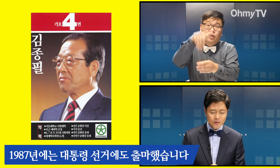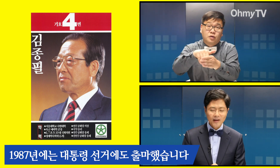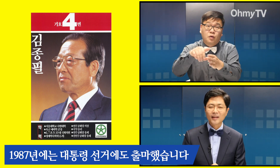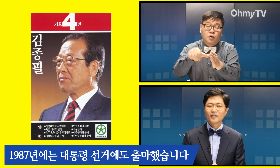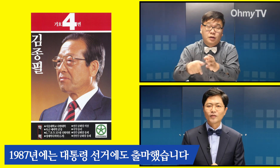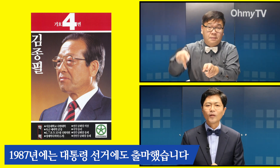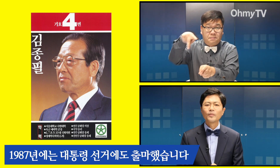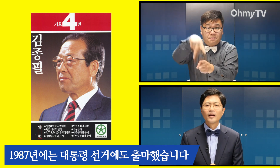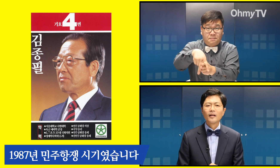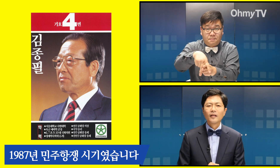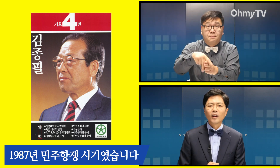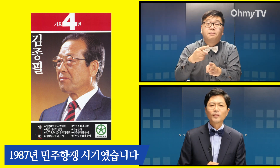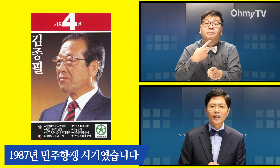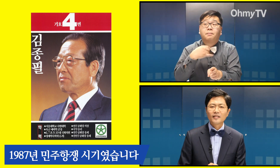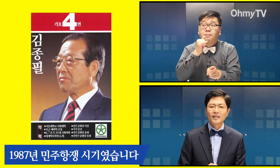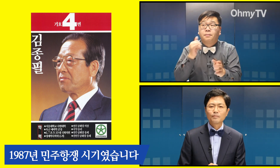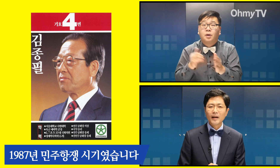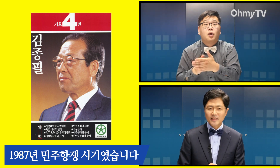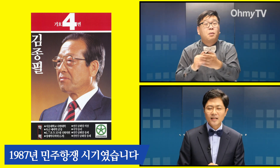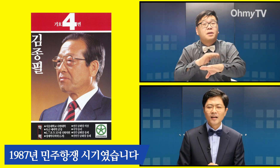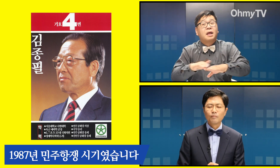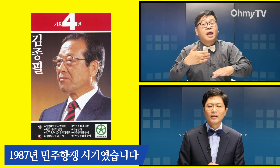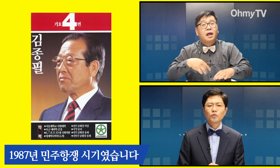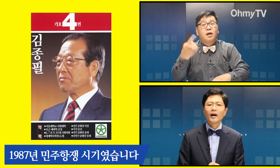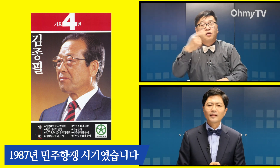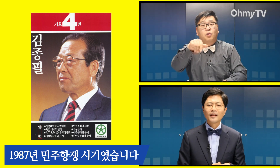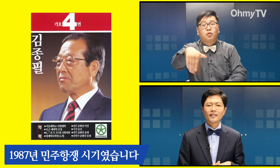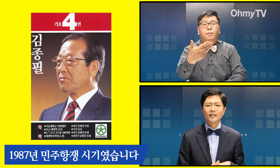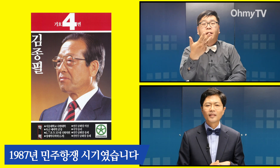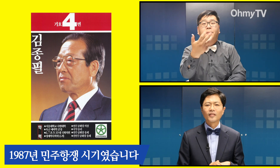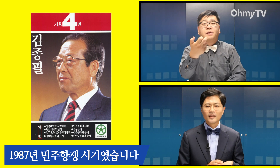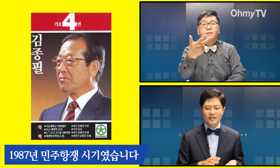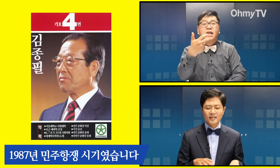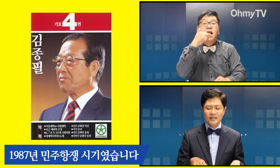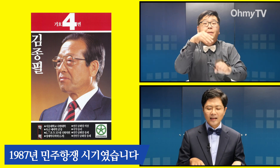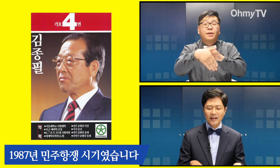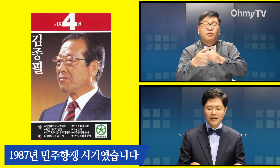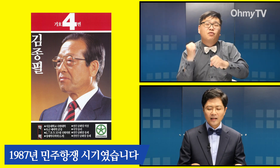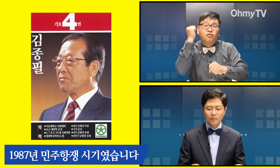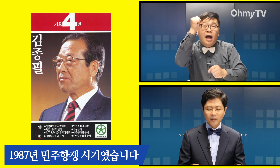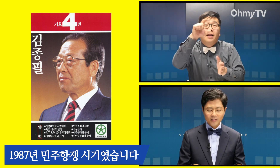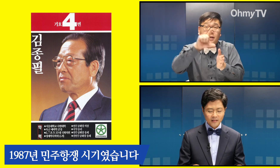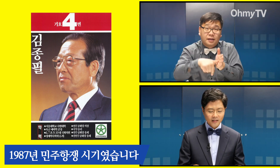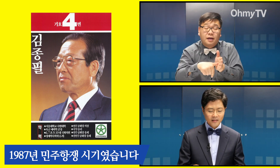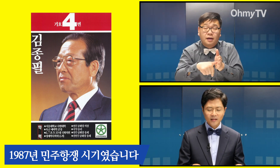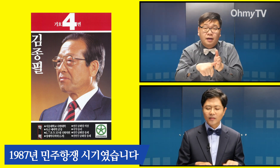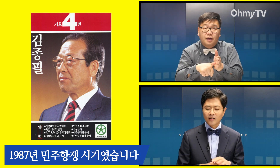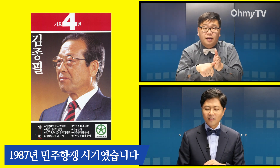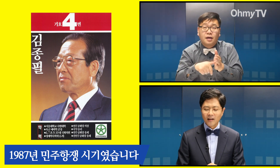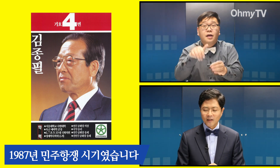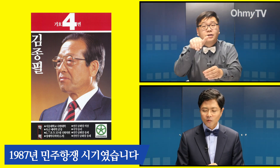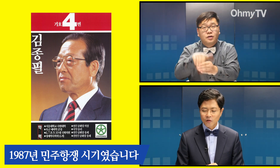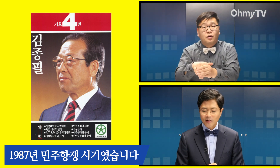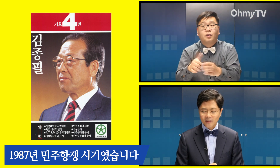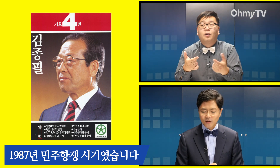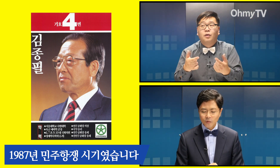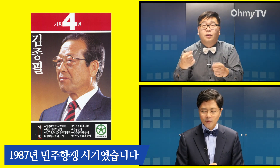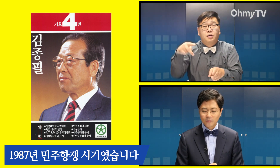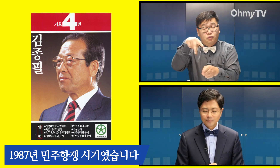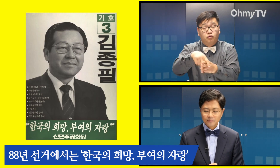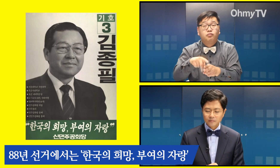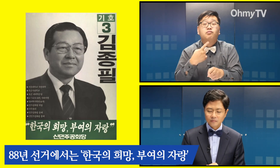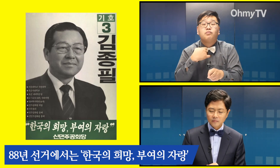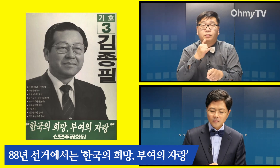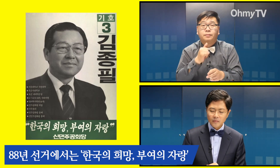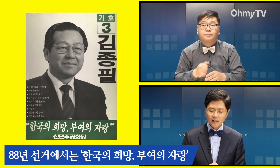선거에서도 출마하시죠. 여러분 잘 아시는 87년 민주항쟁이 있었던 그 시기에 벌어졌던 선거에도 출마를